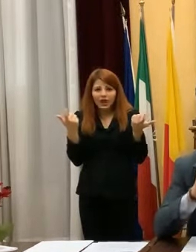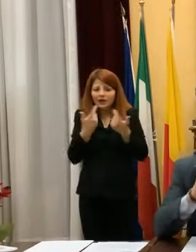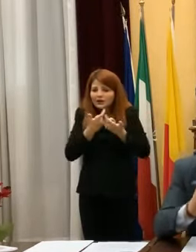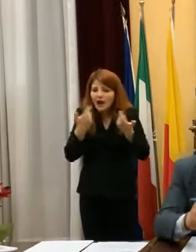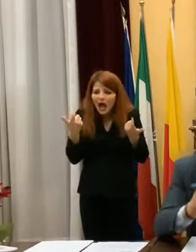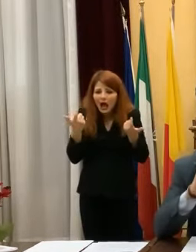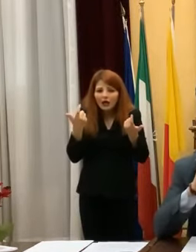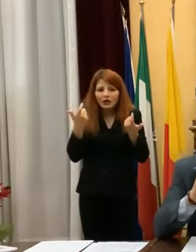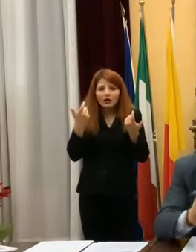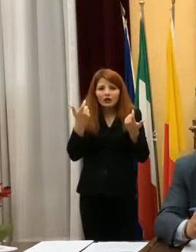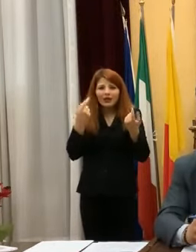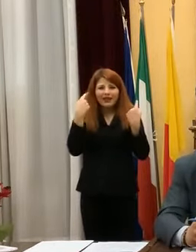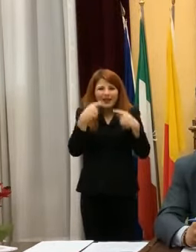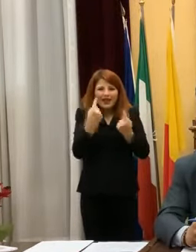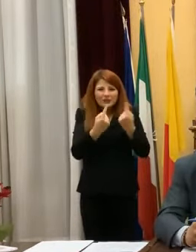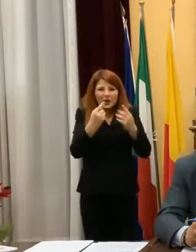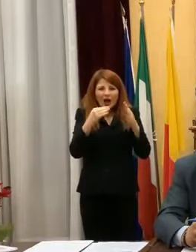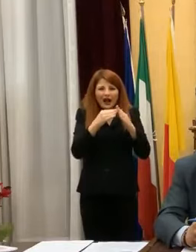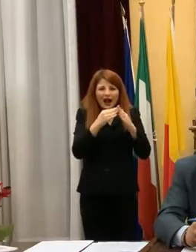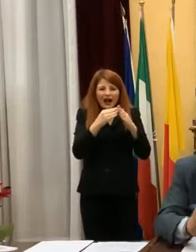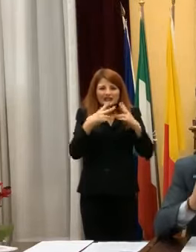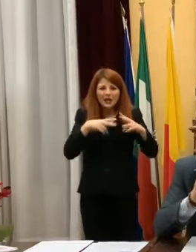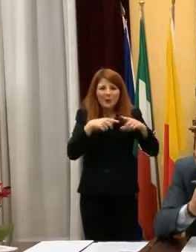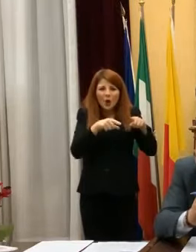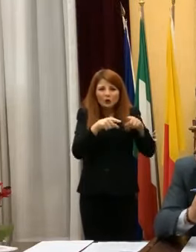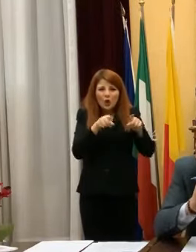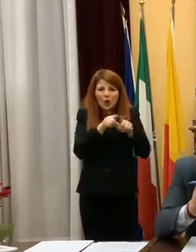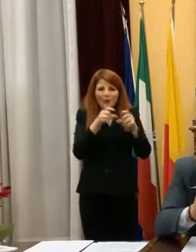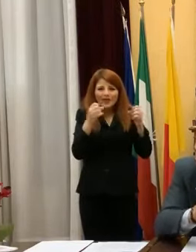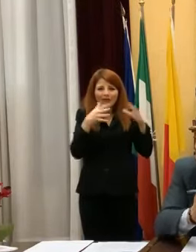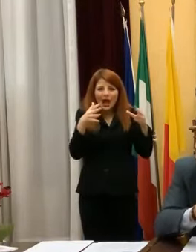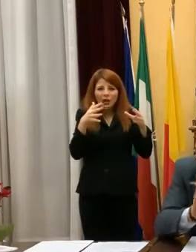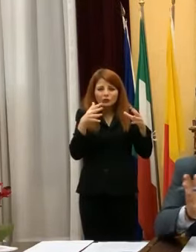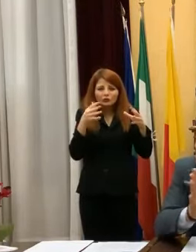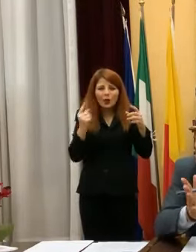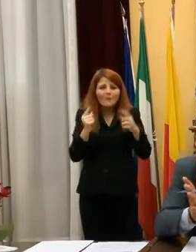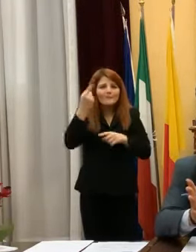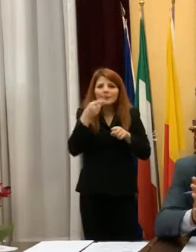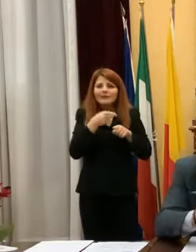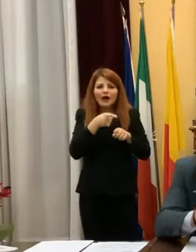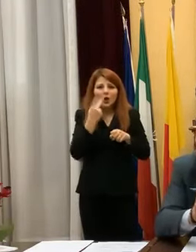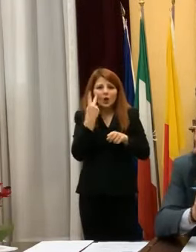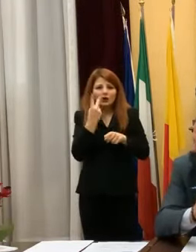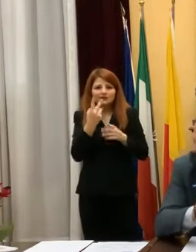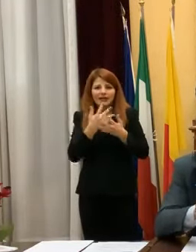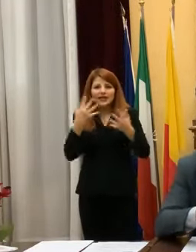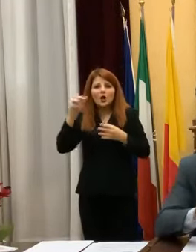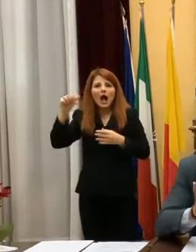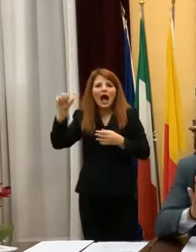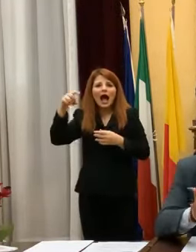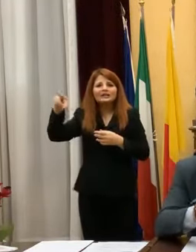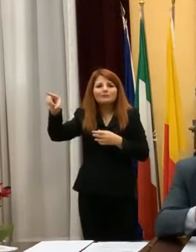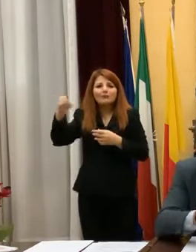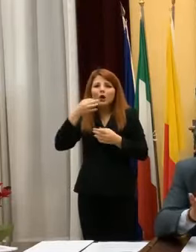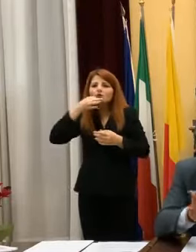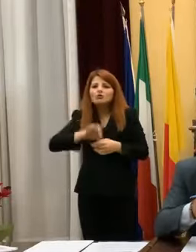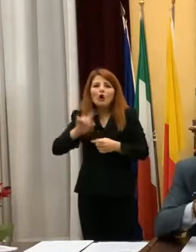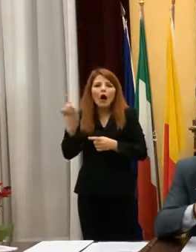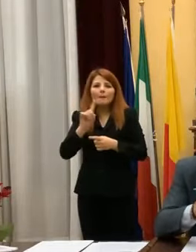grande omissione dell'ASP. Voglio ricordare, eravamo tra il 18 e il 20 di marzo, se non ricordo